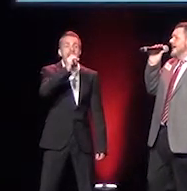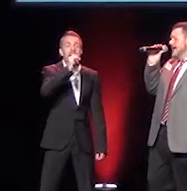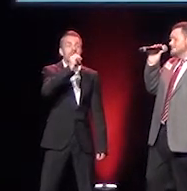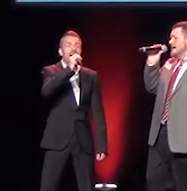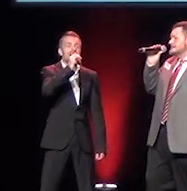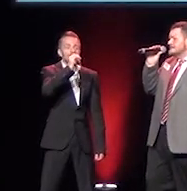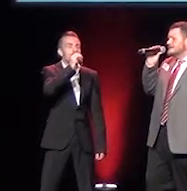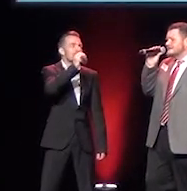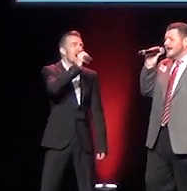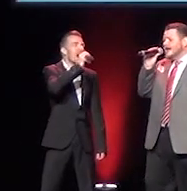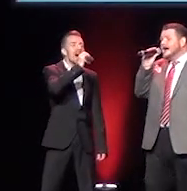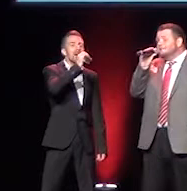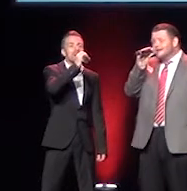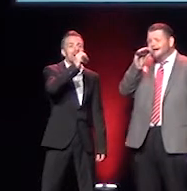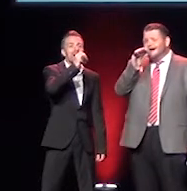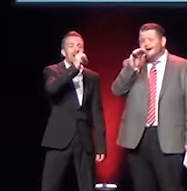Hey, hält man